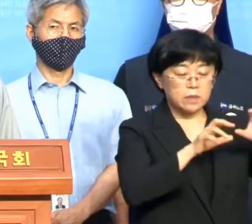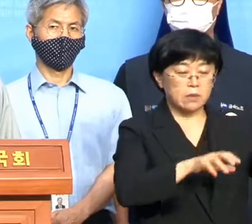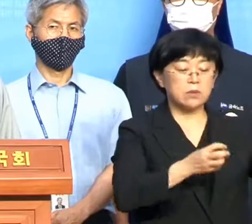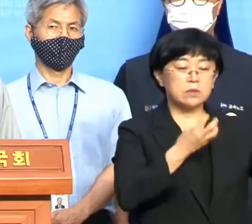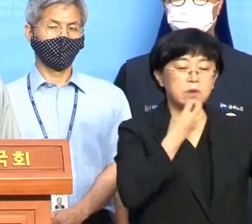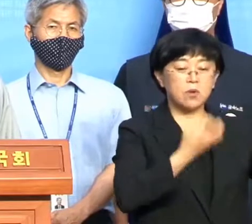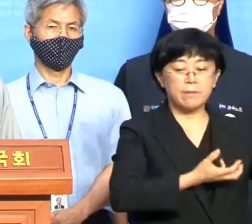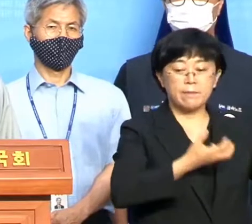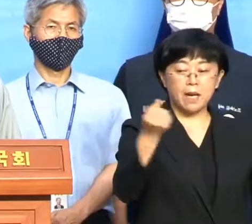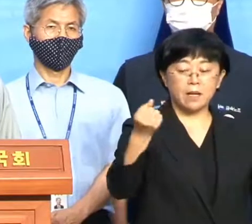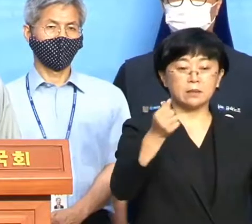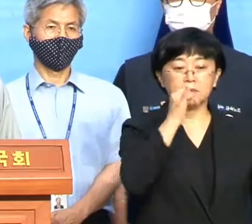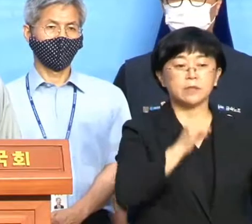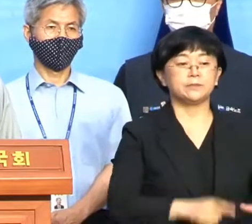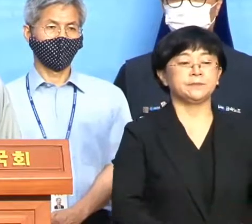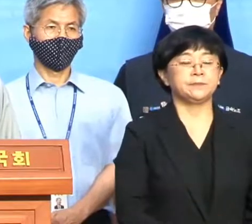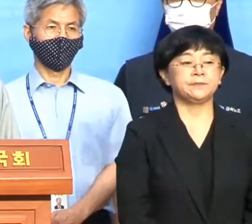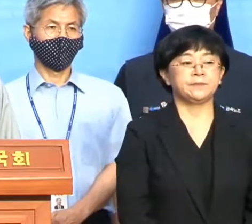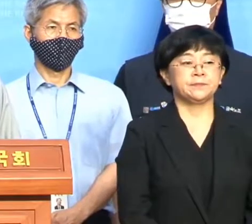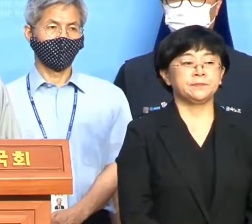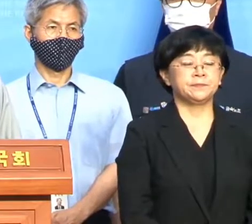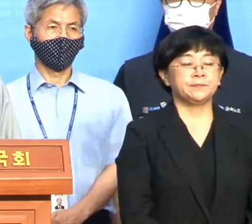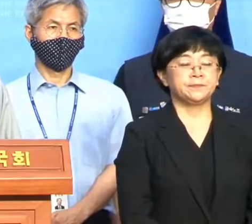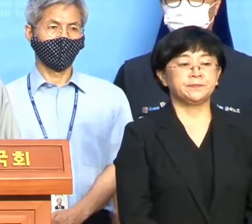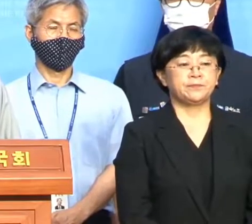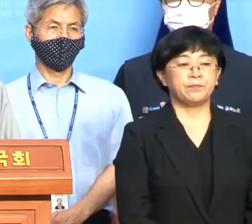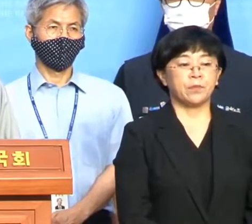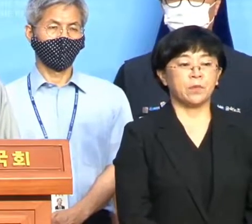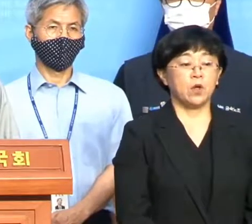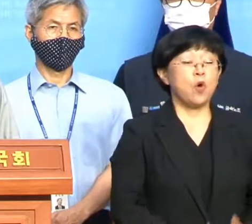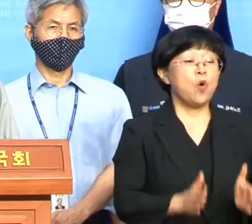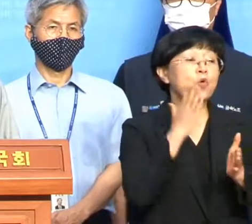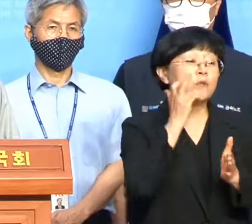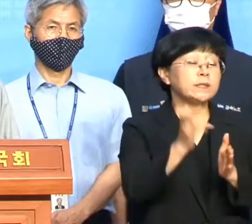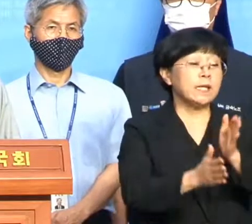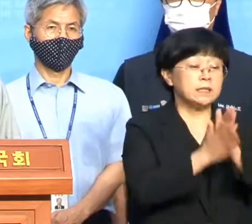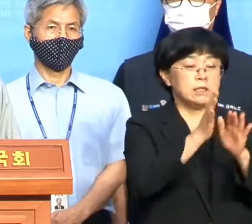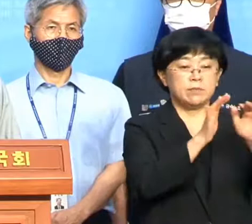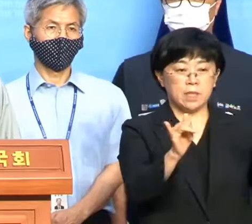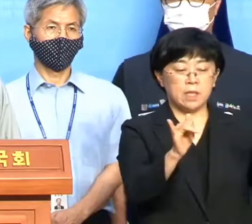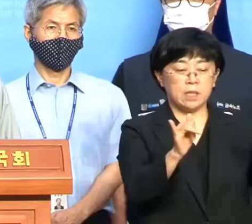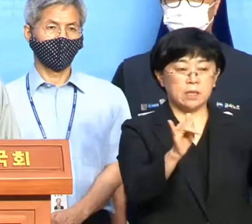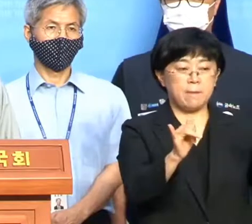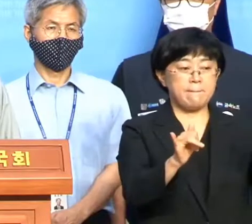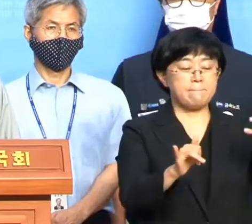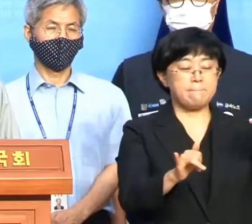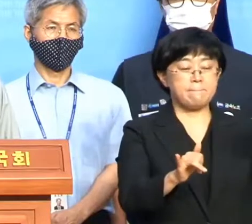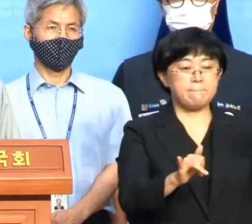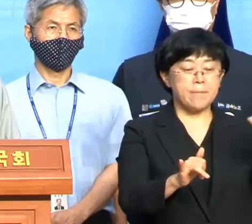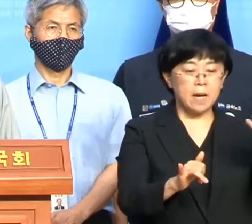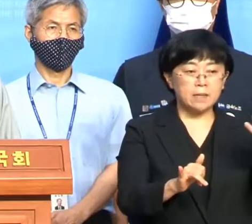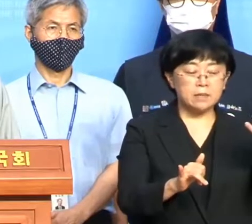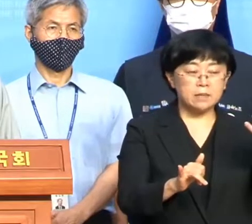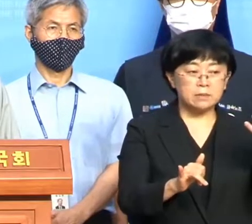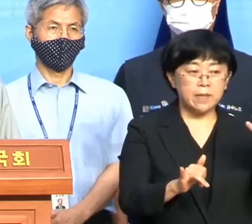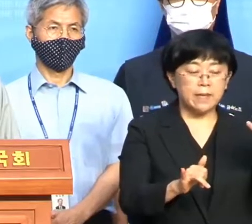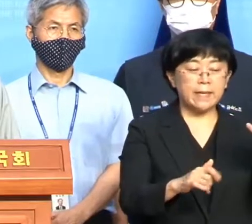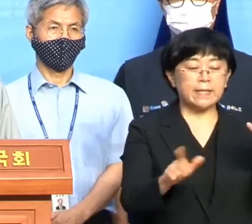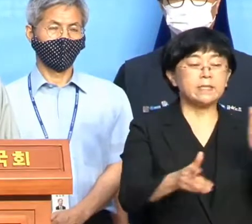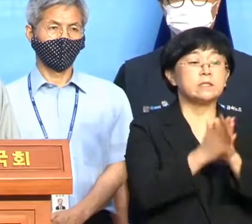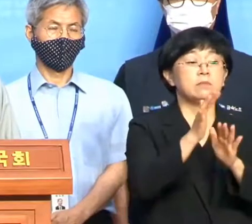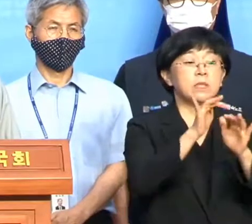분당으로 옮긴다고 합니다 여기에 울산시민 많은 분들이 거의 80프로 육박하는 시민들이